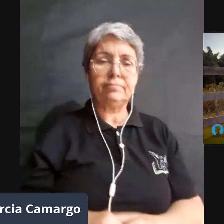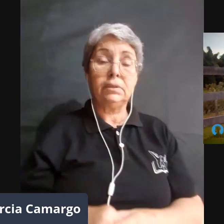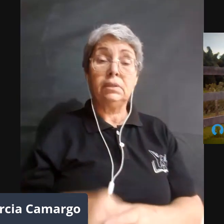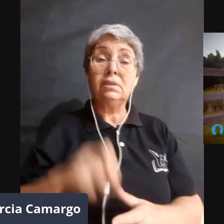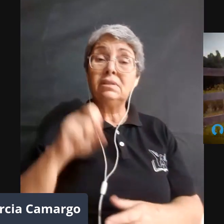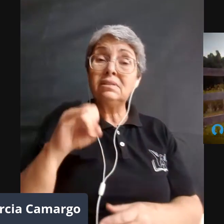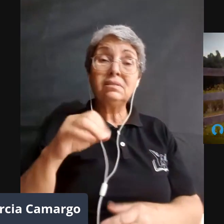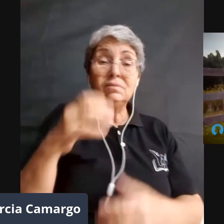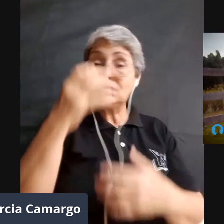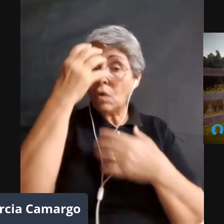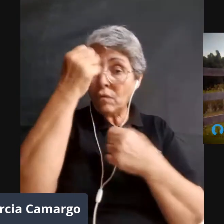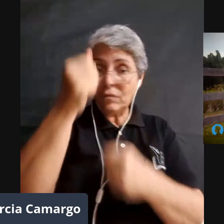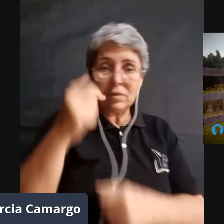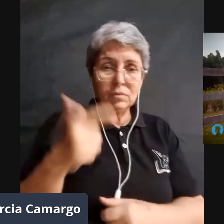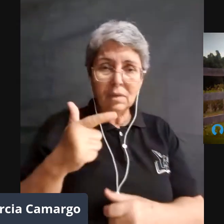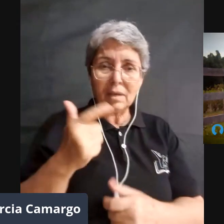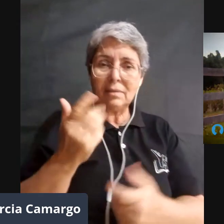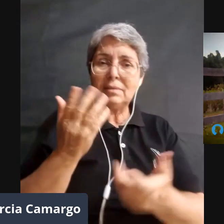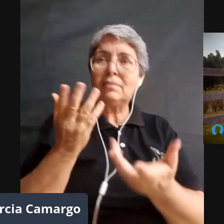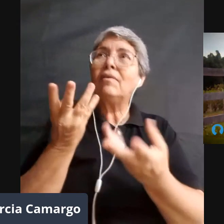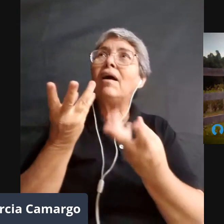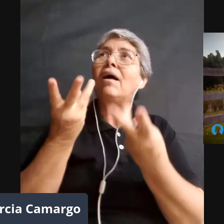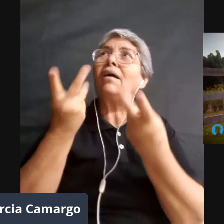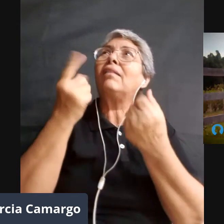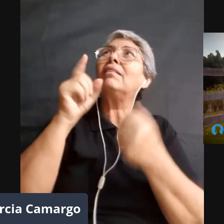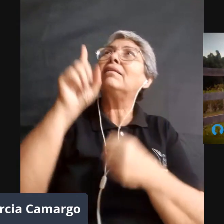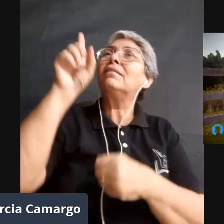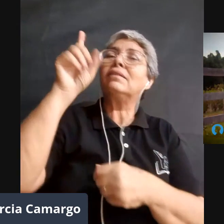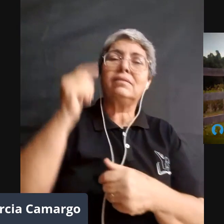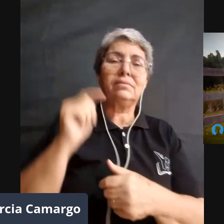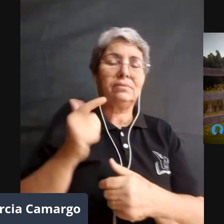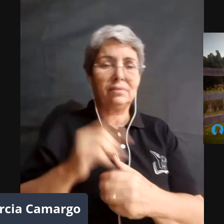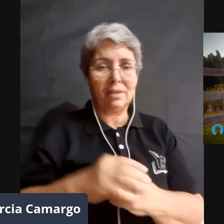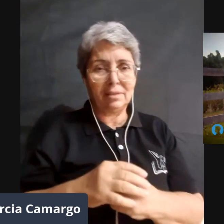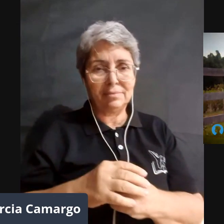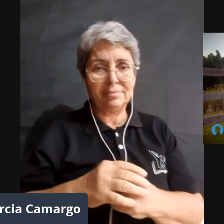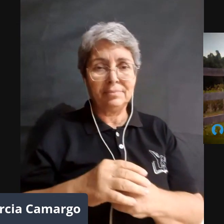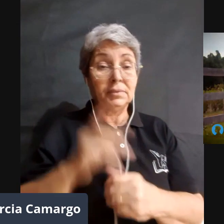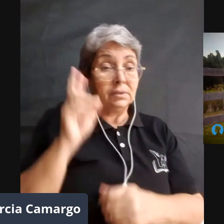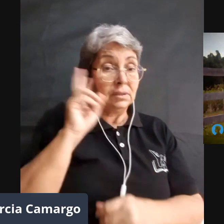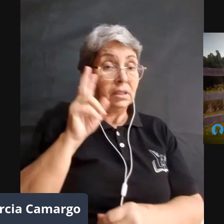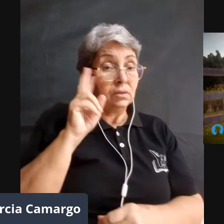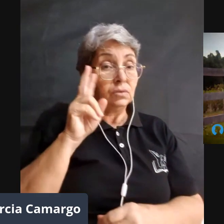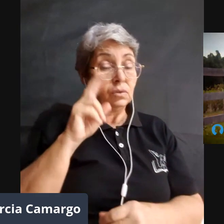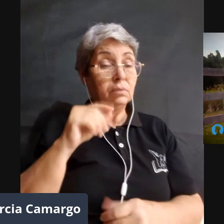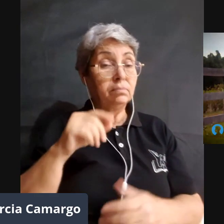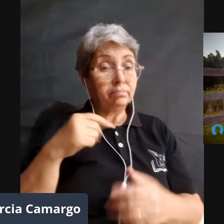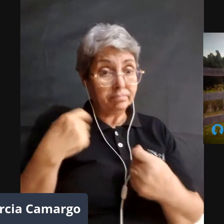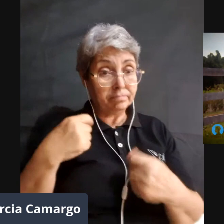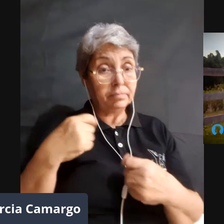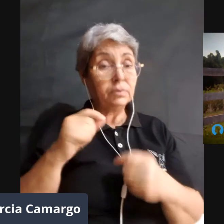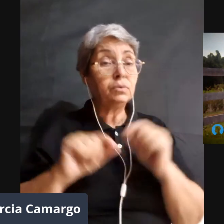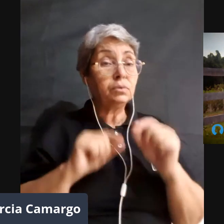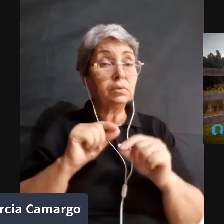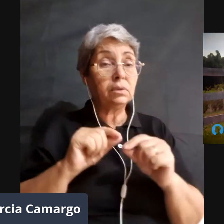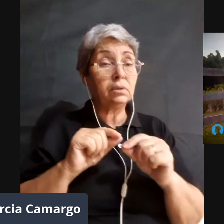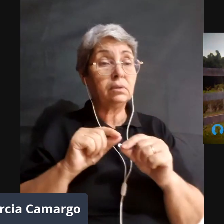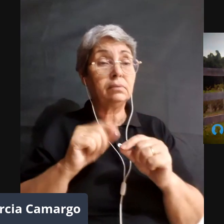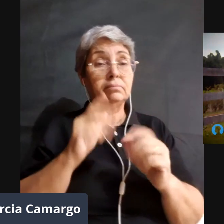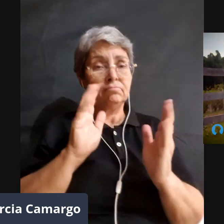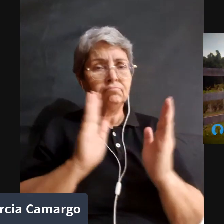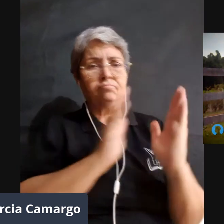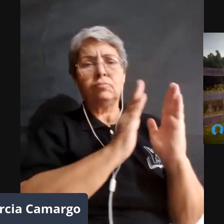agradar a Deus. Sob a direção de Deus, a história deve nos levar a um confronto com o que aconteceu de